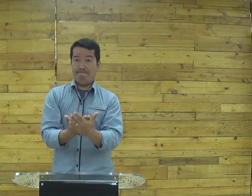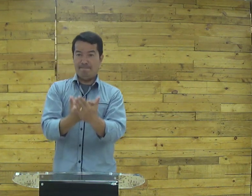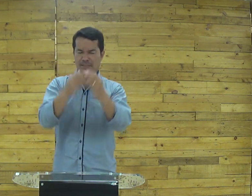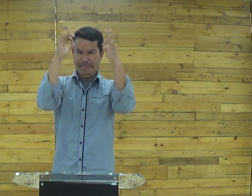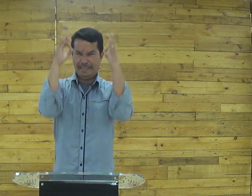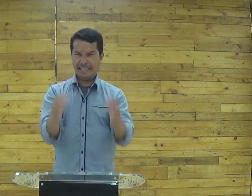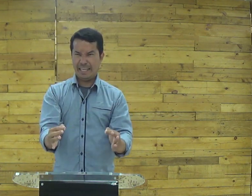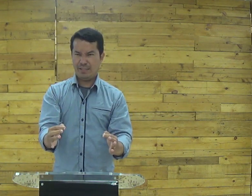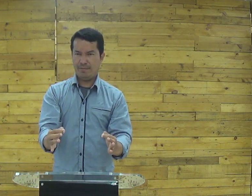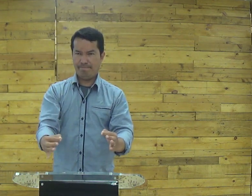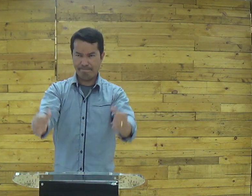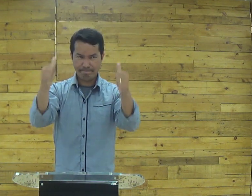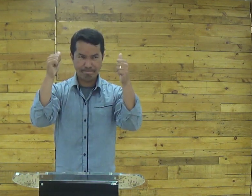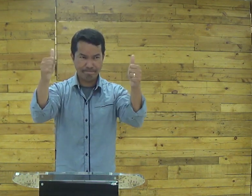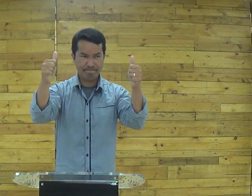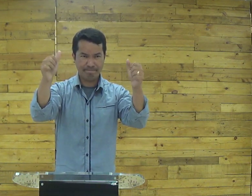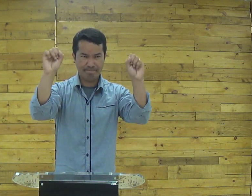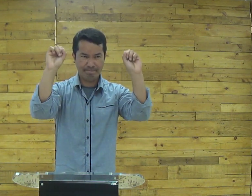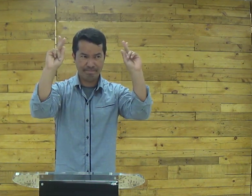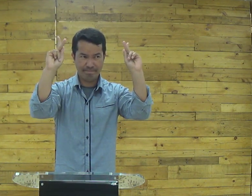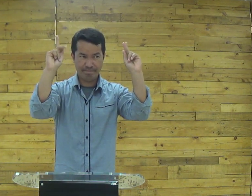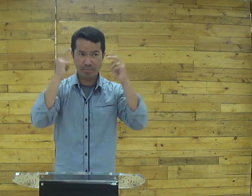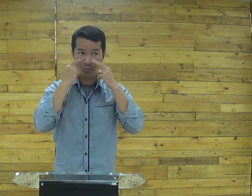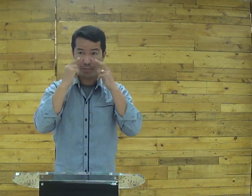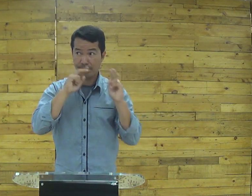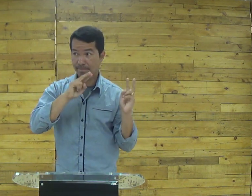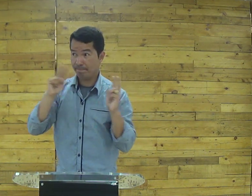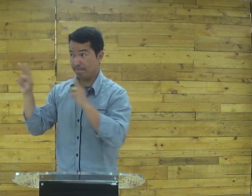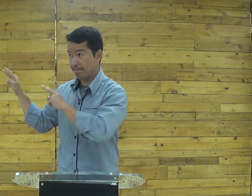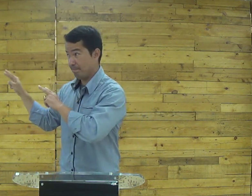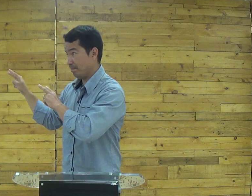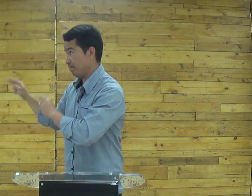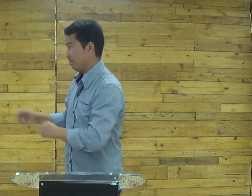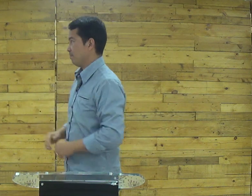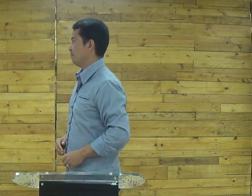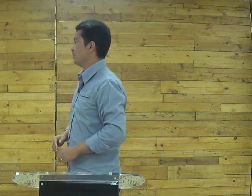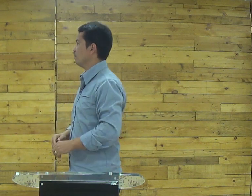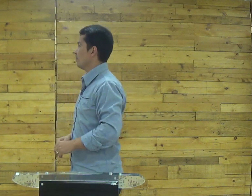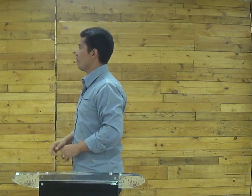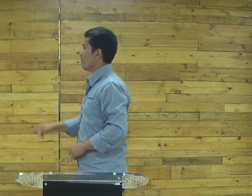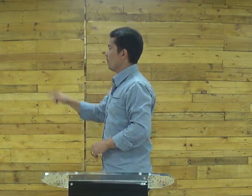sobre o que realmente significa acreditar, ok? Vejam lá.